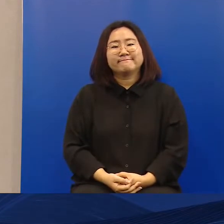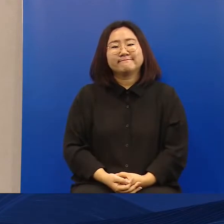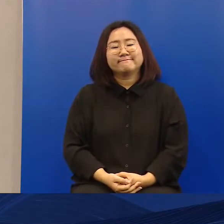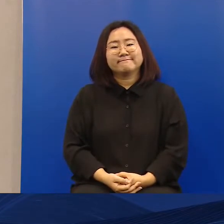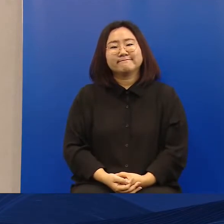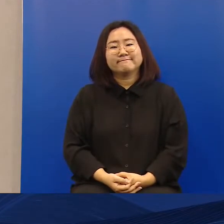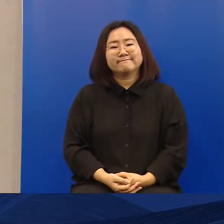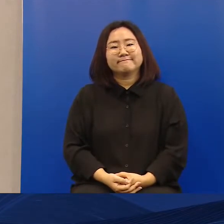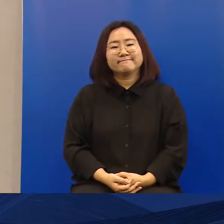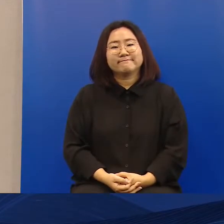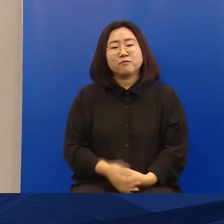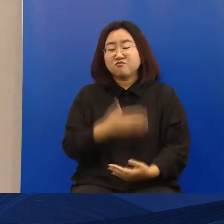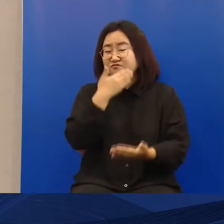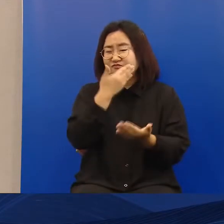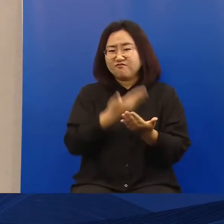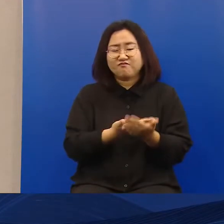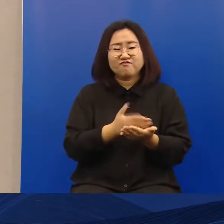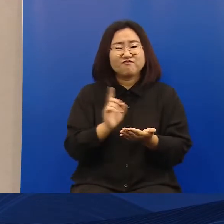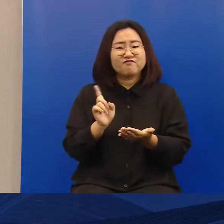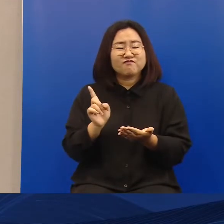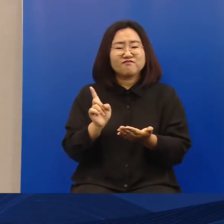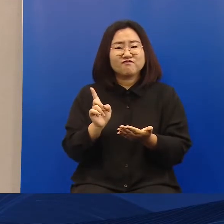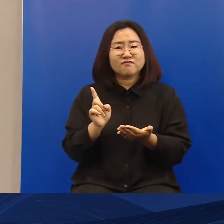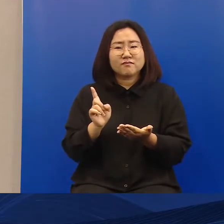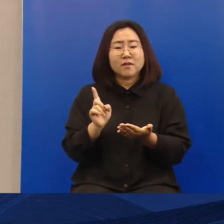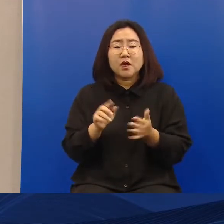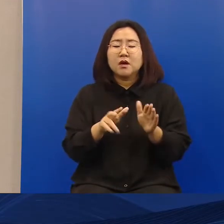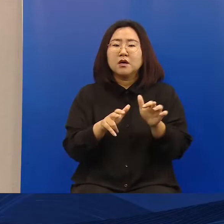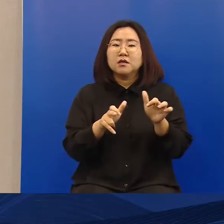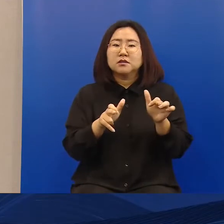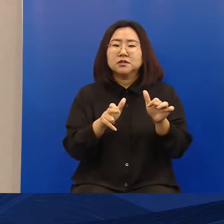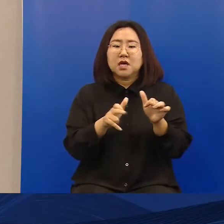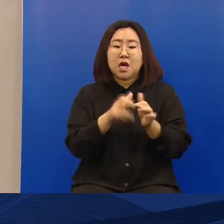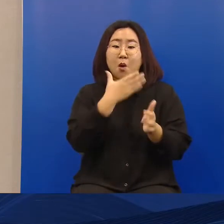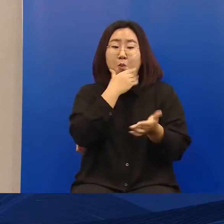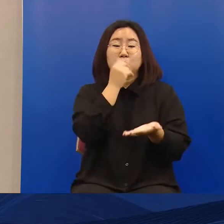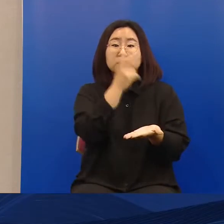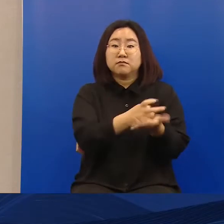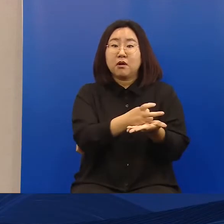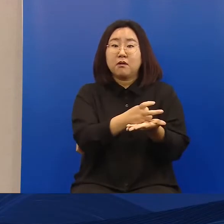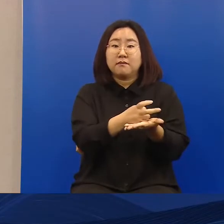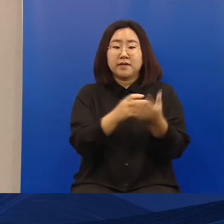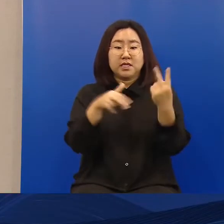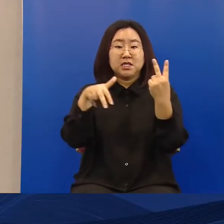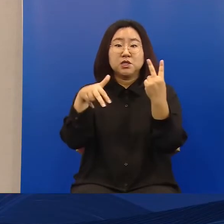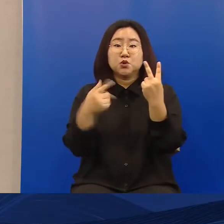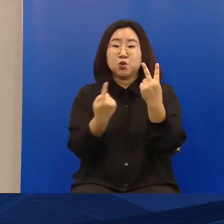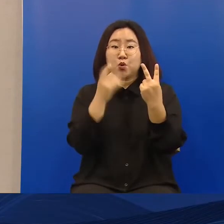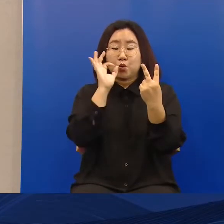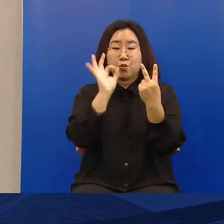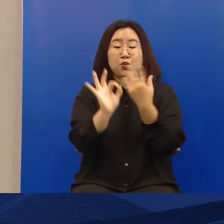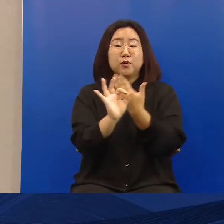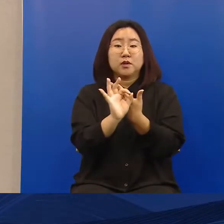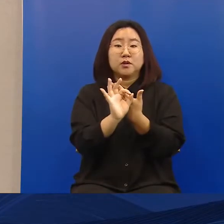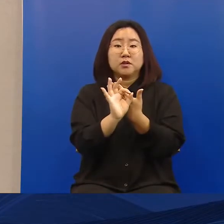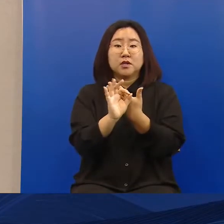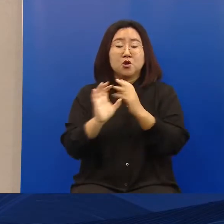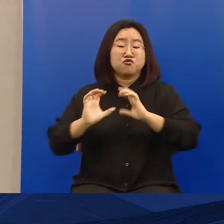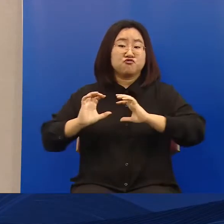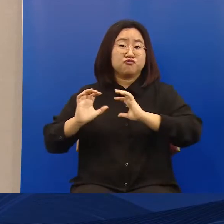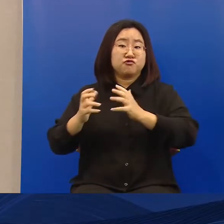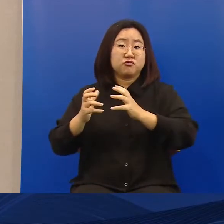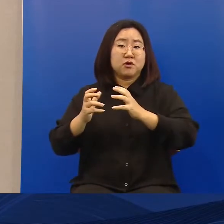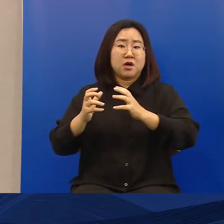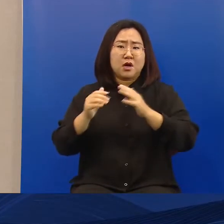그 가장 중요한 거는 지금 보니까 장애인 복지법의 2조에는 이